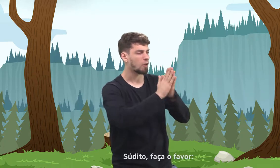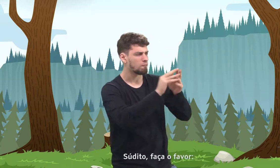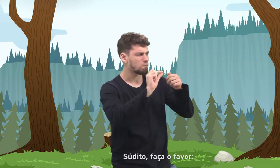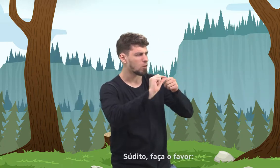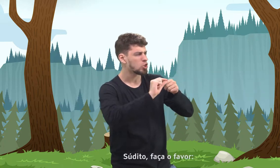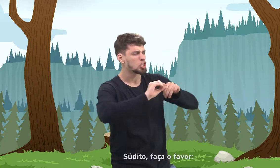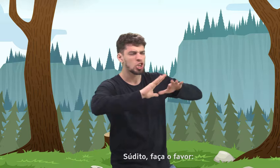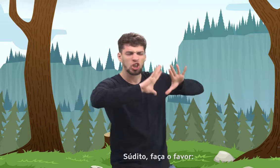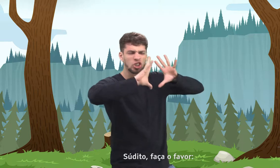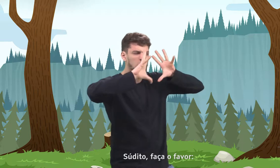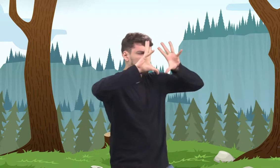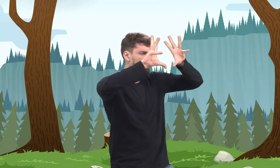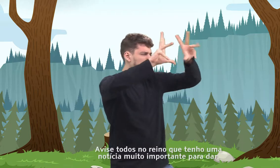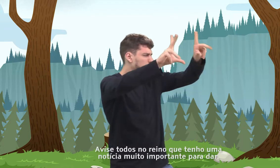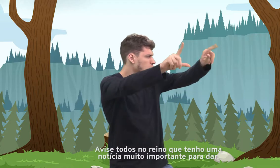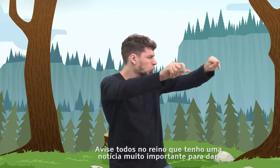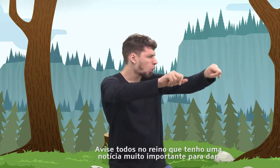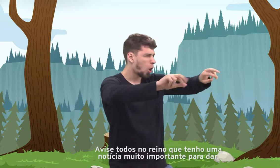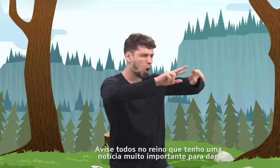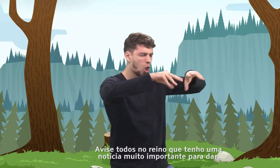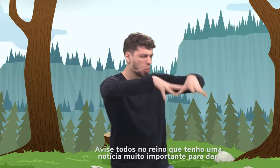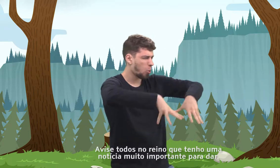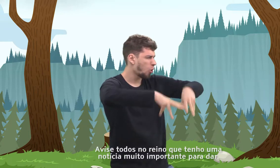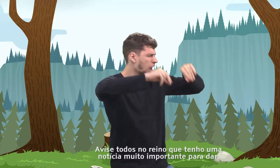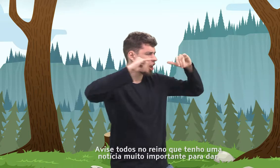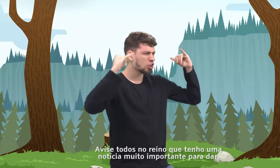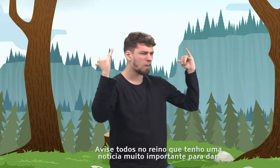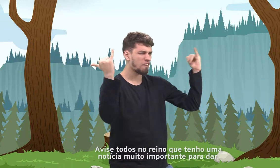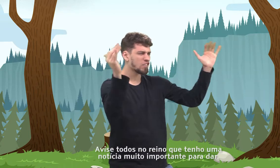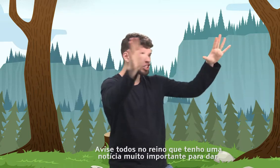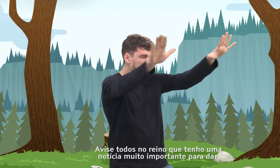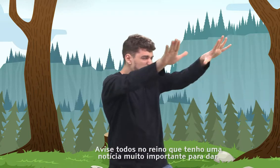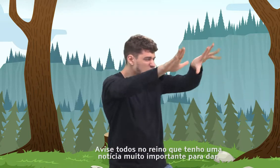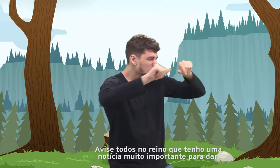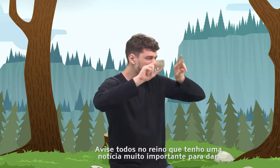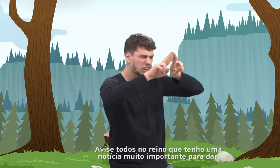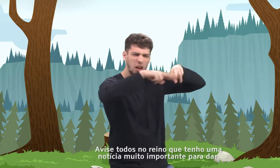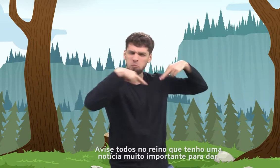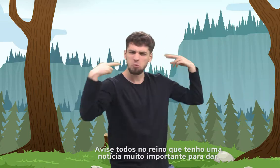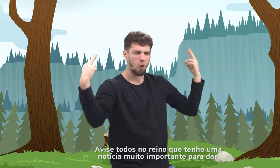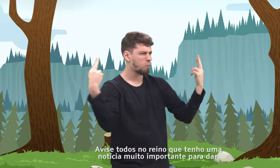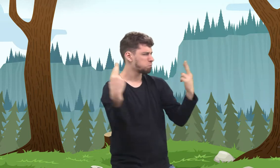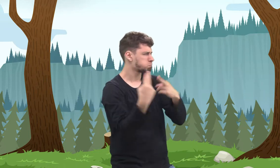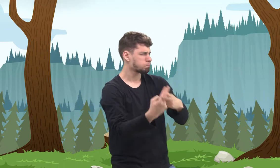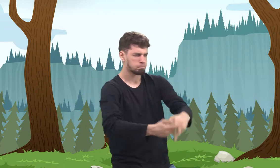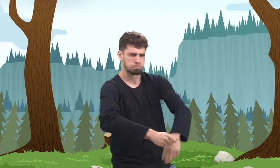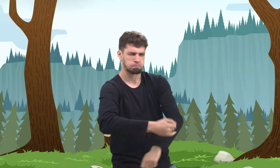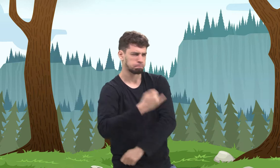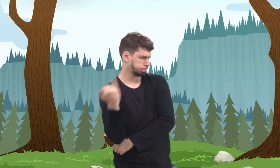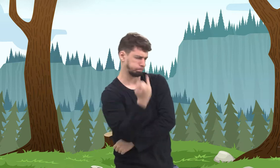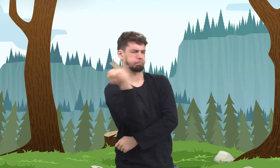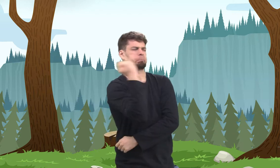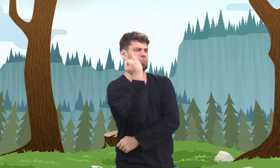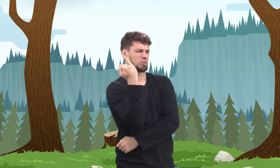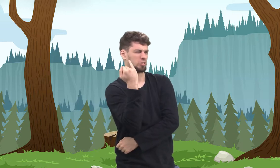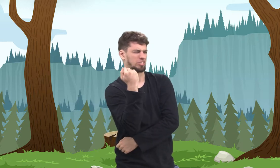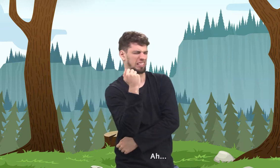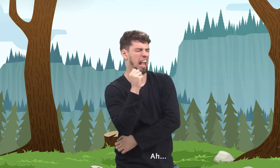faça um favor avise a todos no reino que tem uma notícia muito importante para dar um